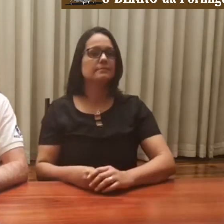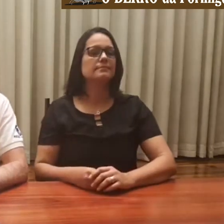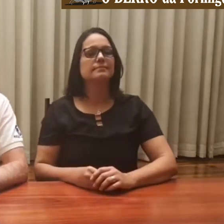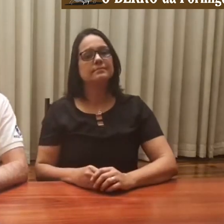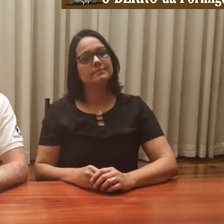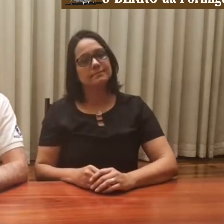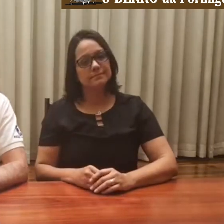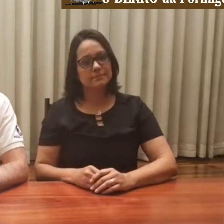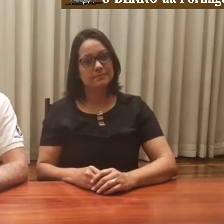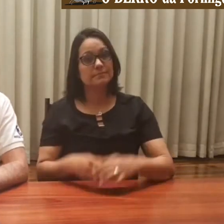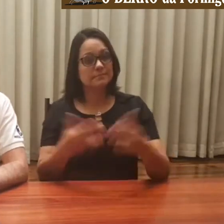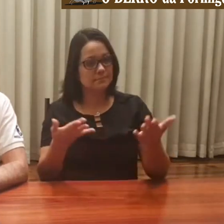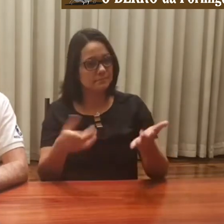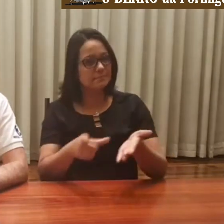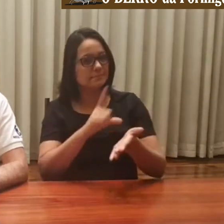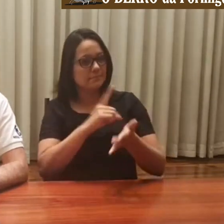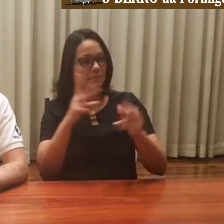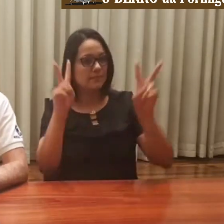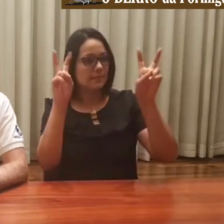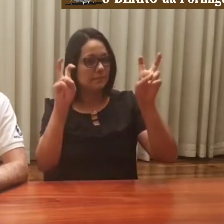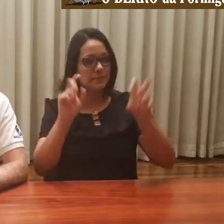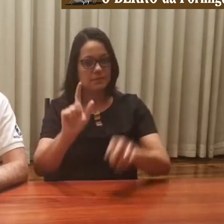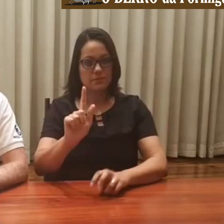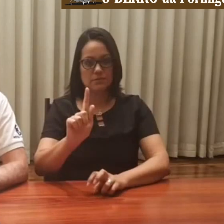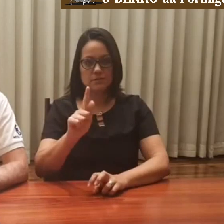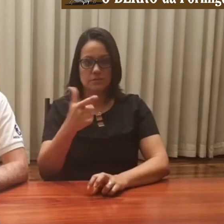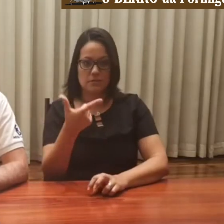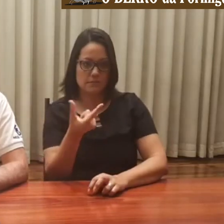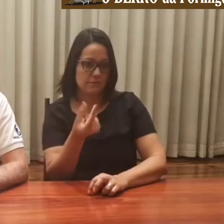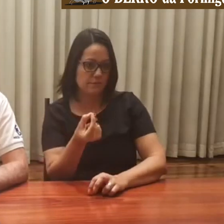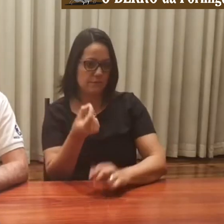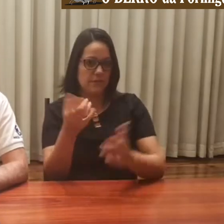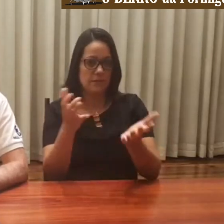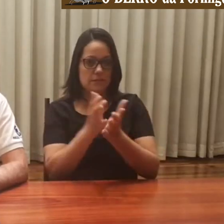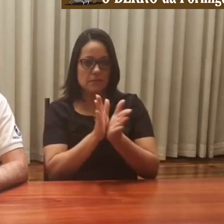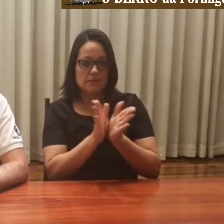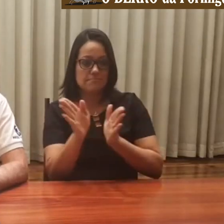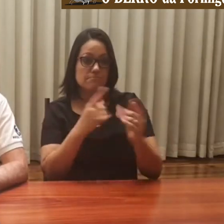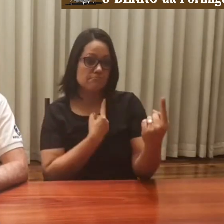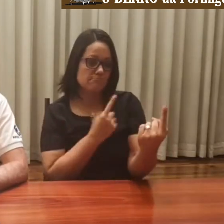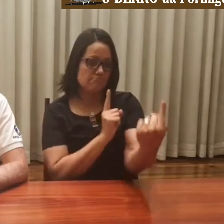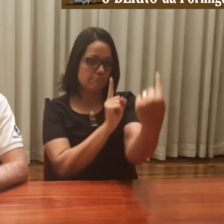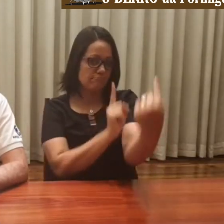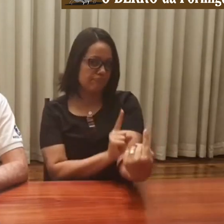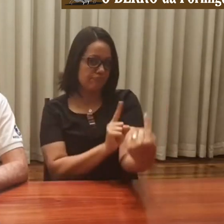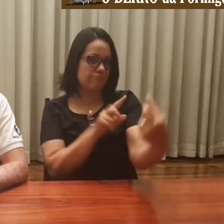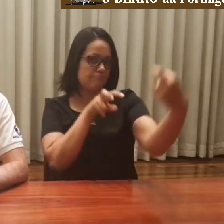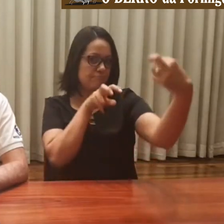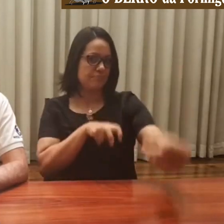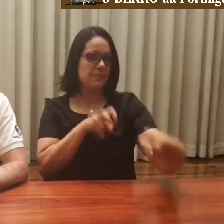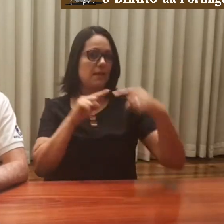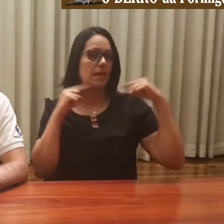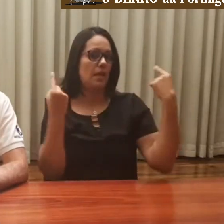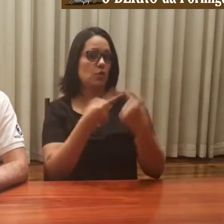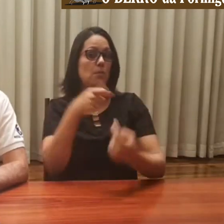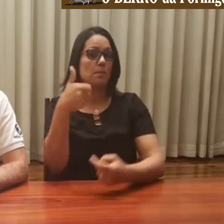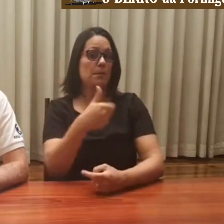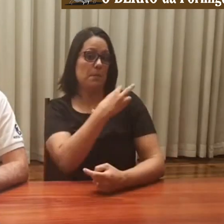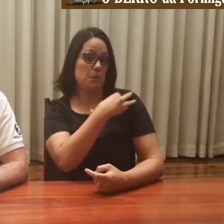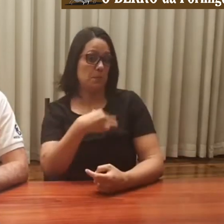lá? Então, falei do G20, pretendemos ter uma bilateral reservada com primeiro-ministro japonês, a questão